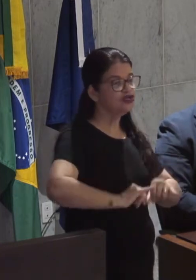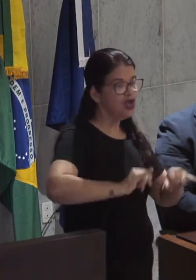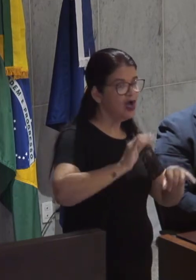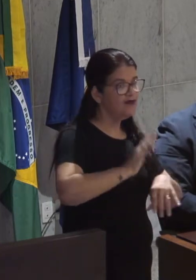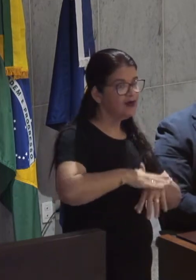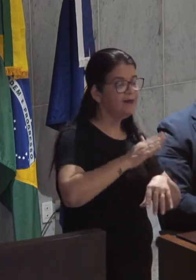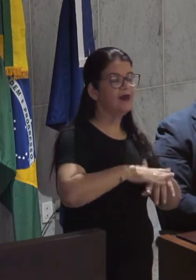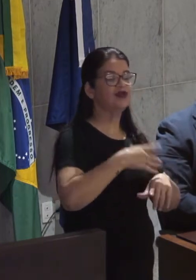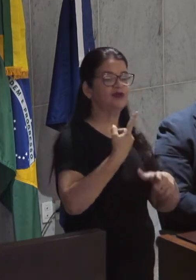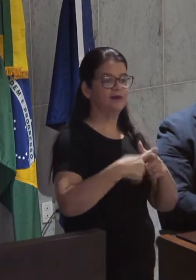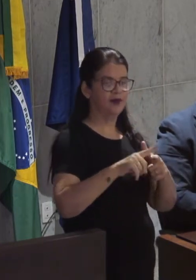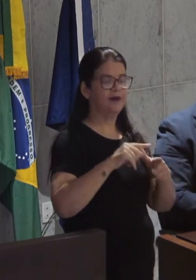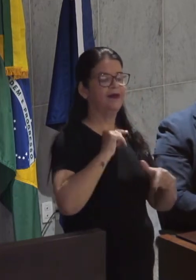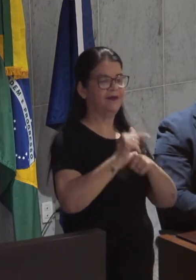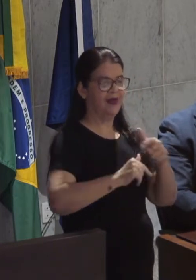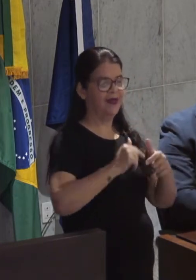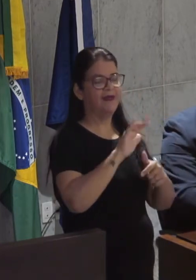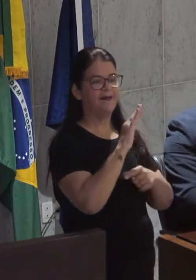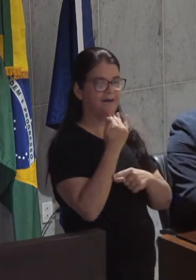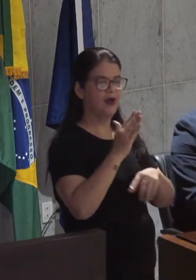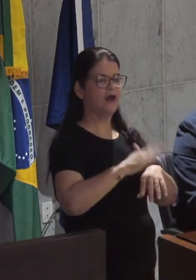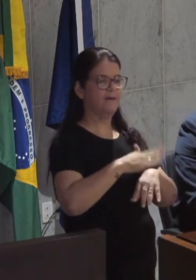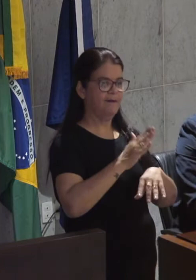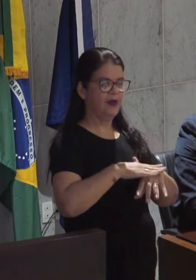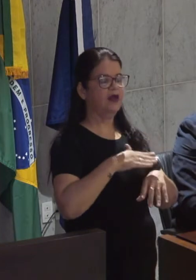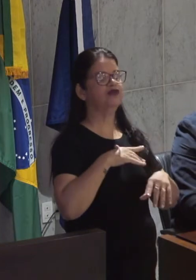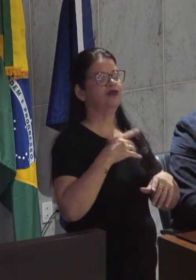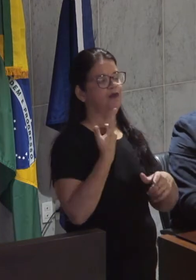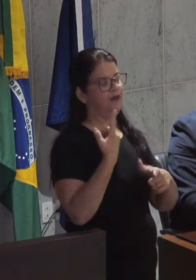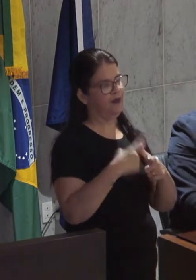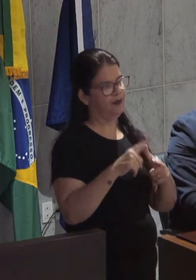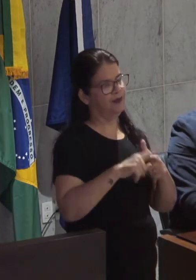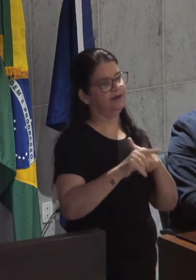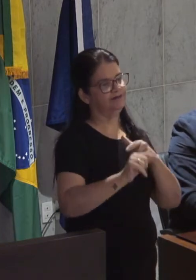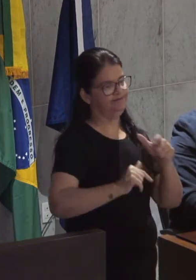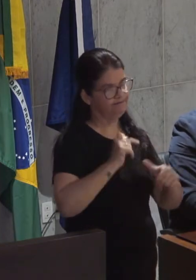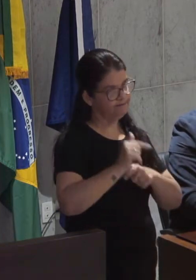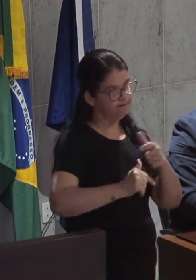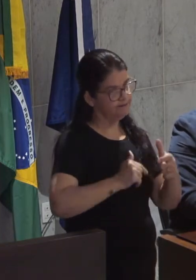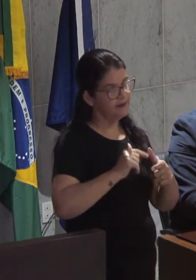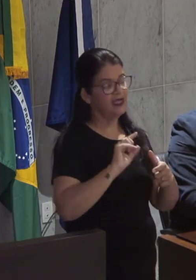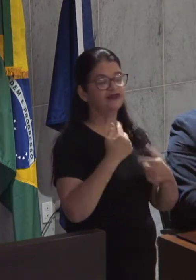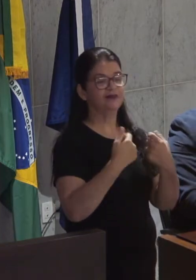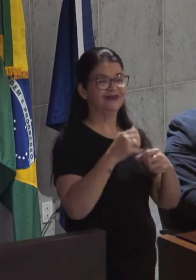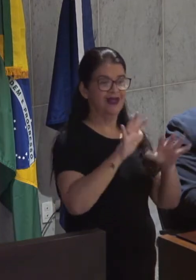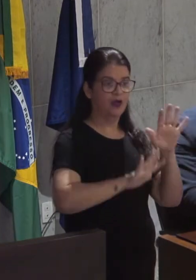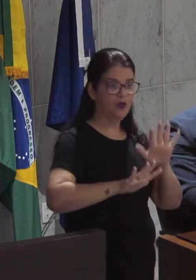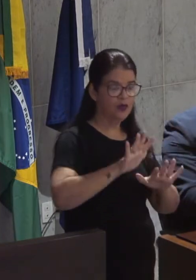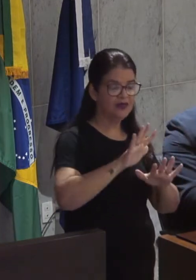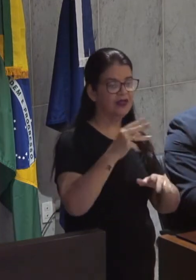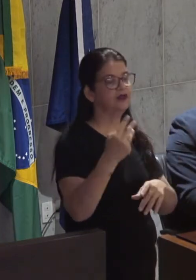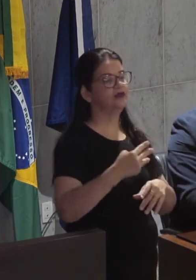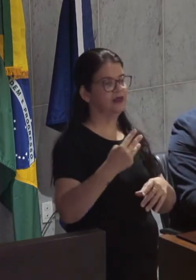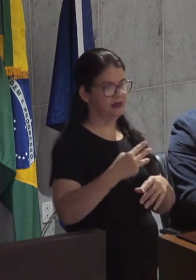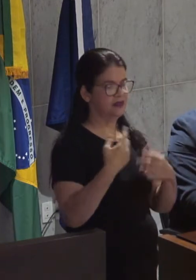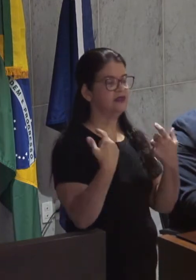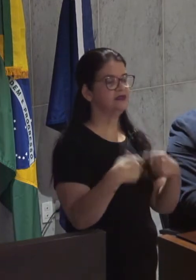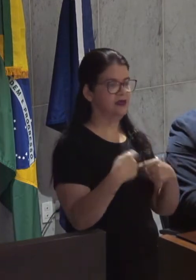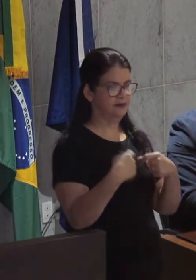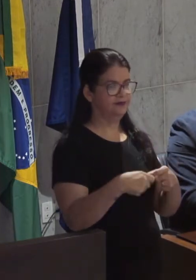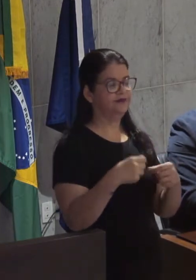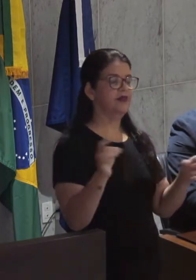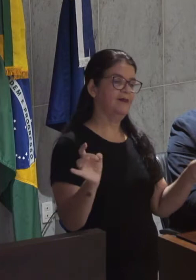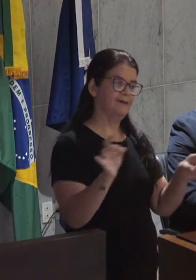acidente de trabalho e morrem mais por acidente de trabalho. Então a gente tem que ter cuidado com a terceirização. E